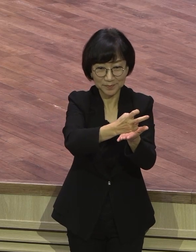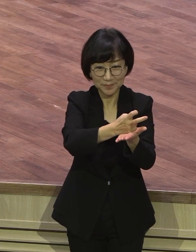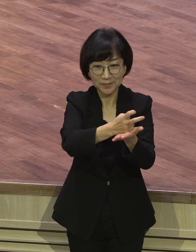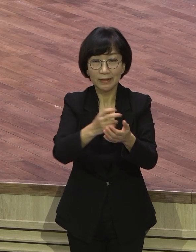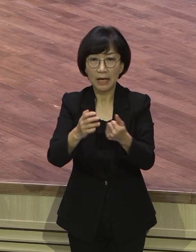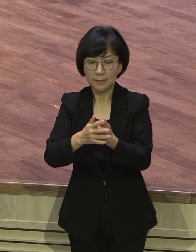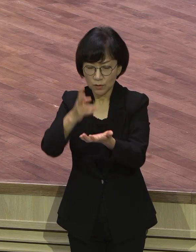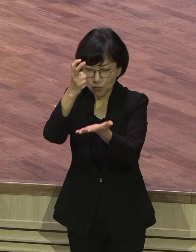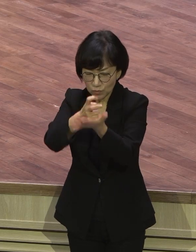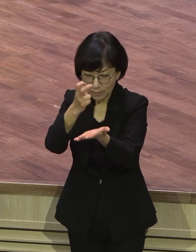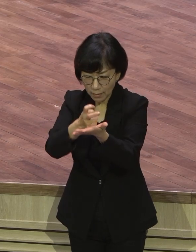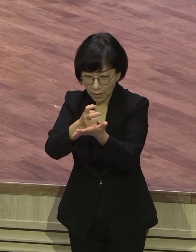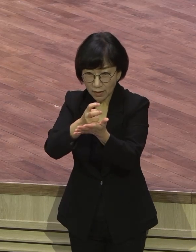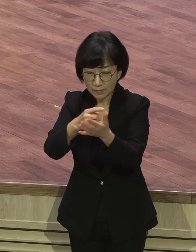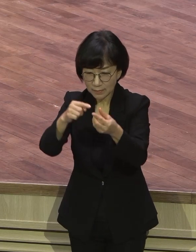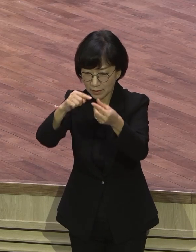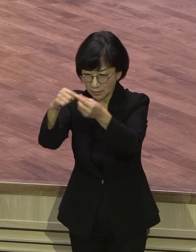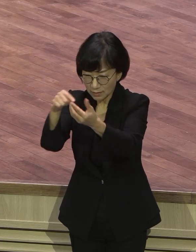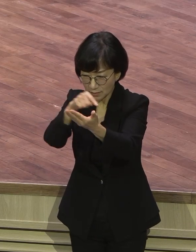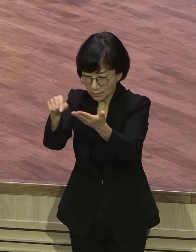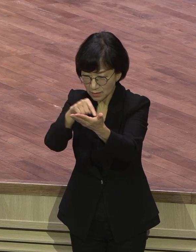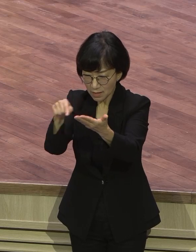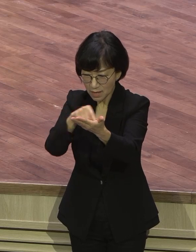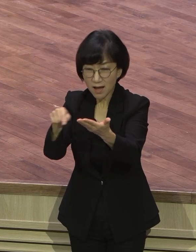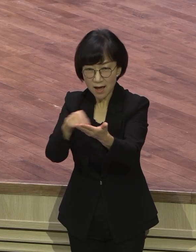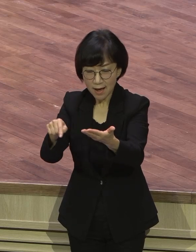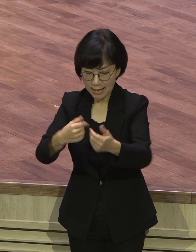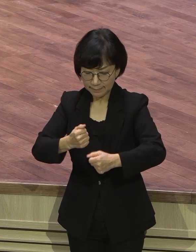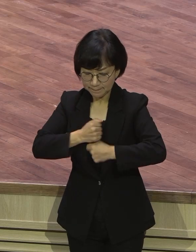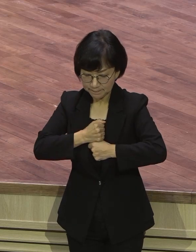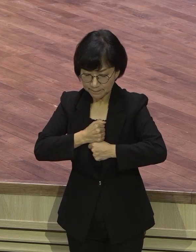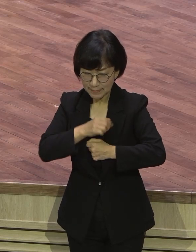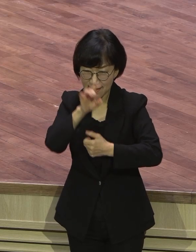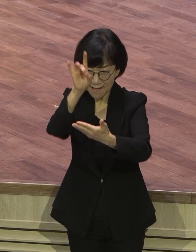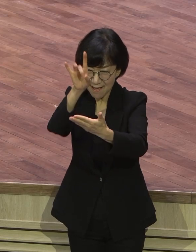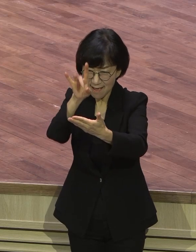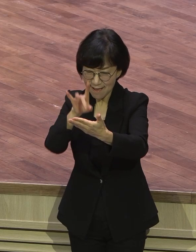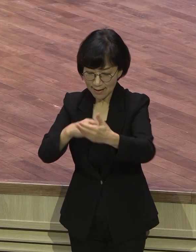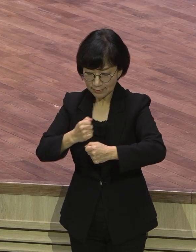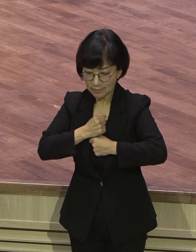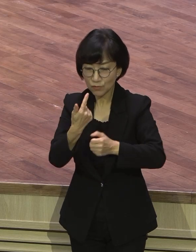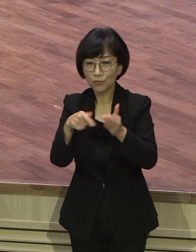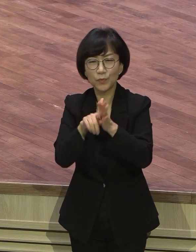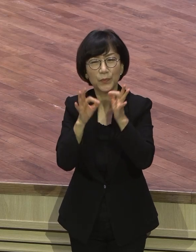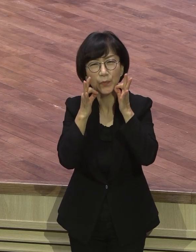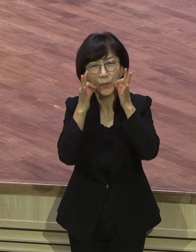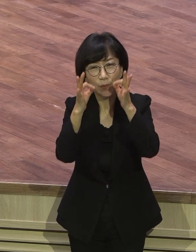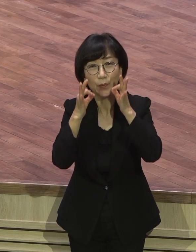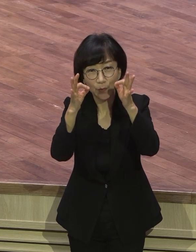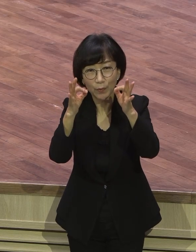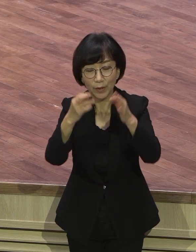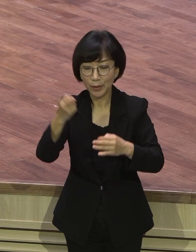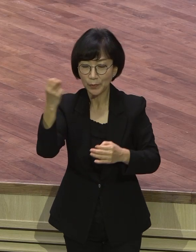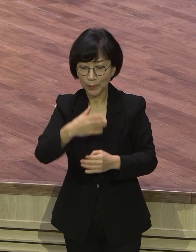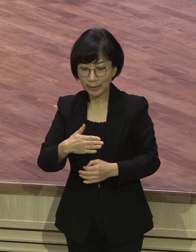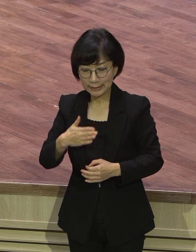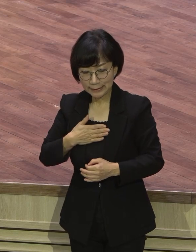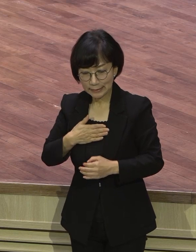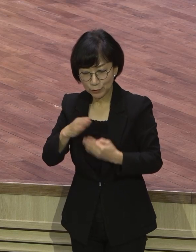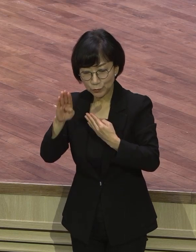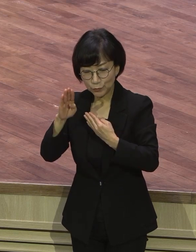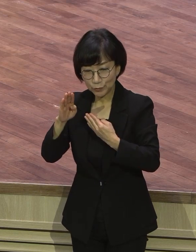기록된 조항 하나 하나를 그대로 다 지키려고 예를 썼어요. 여기다가 자기들이 가지고 있던